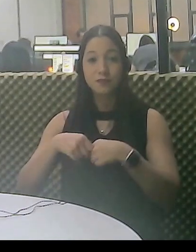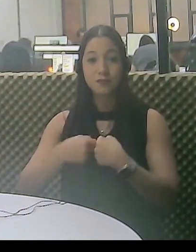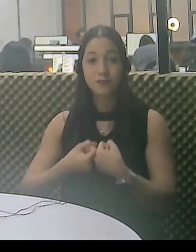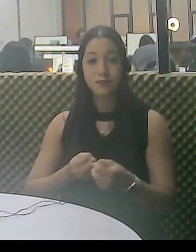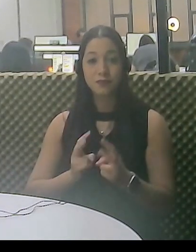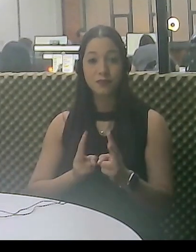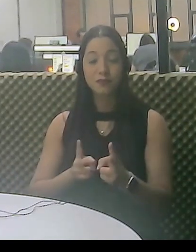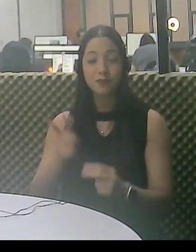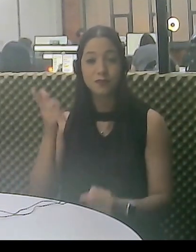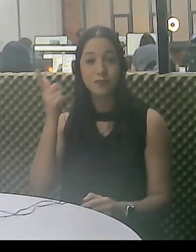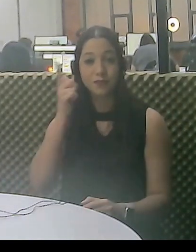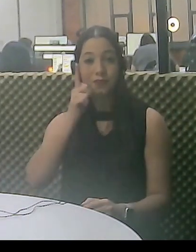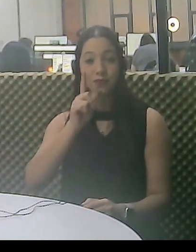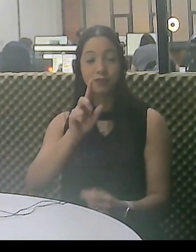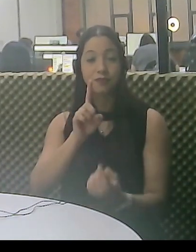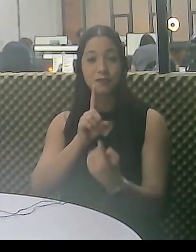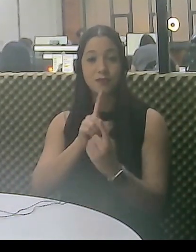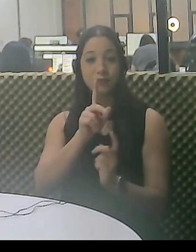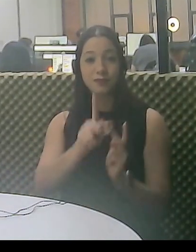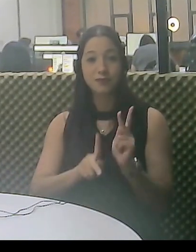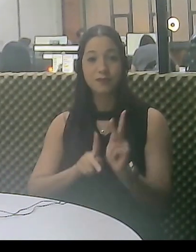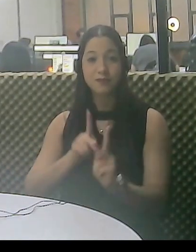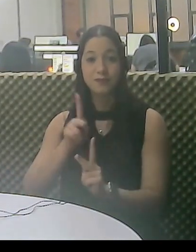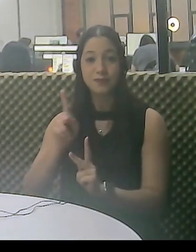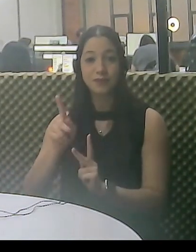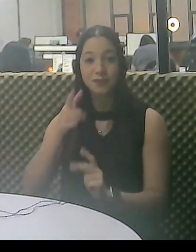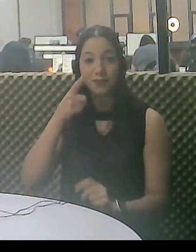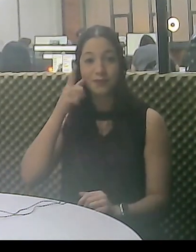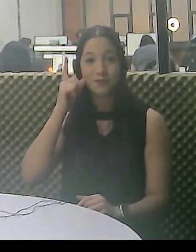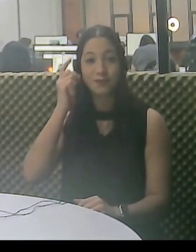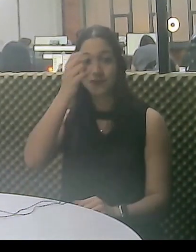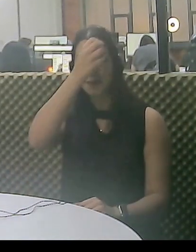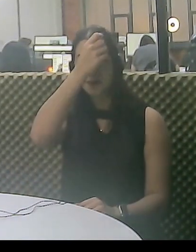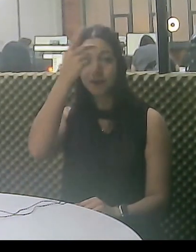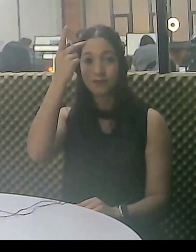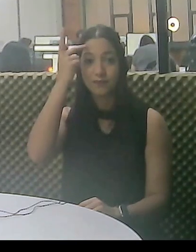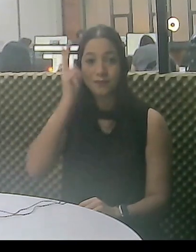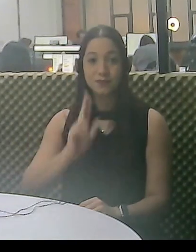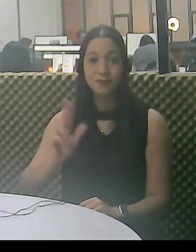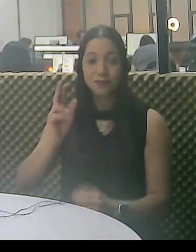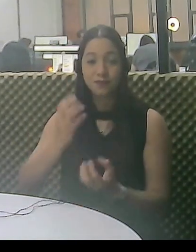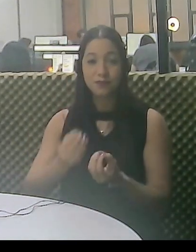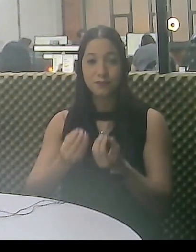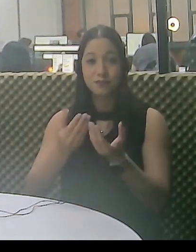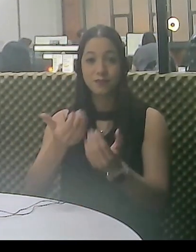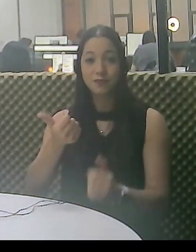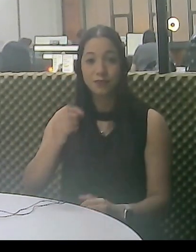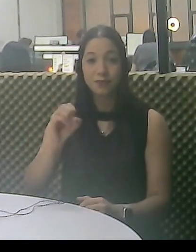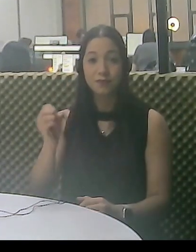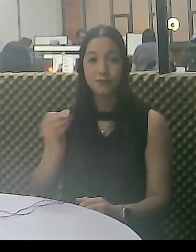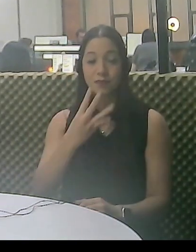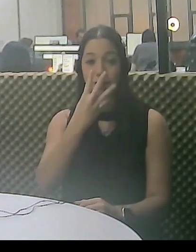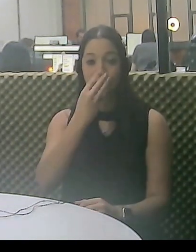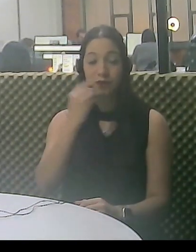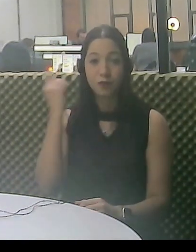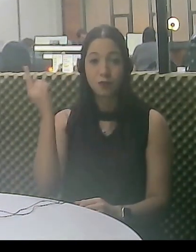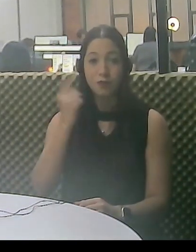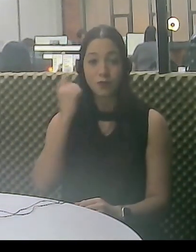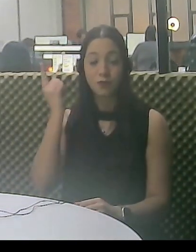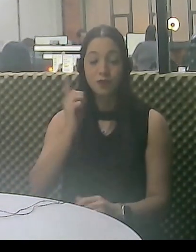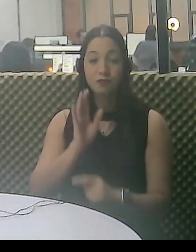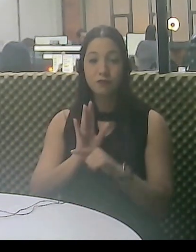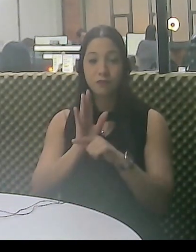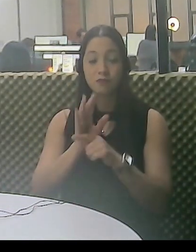continuarem garantindo o atendimento da população. Ontem, a Prefeitura de Uberlândia entregou 10 novas ambulâncias que contribuirão